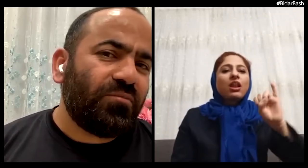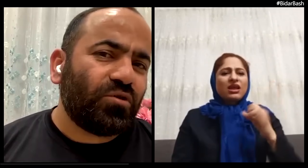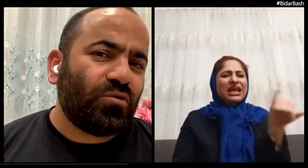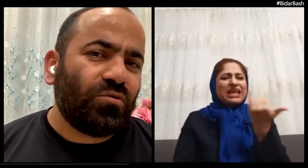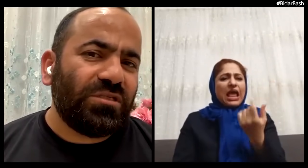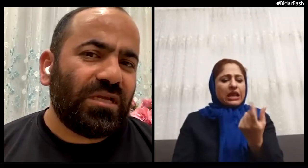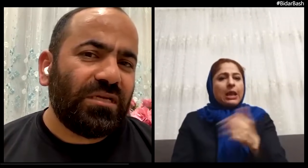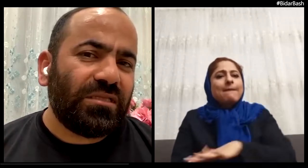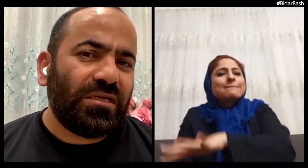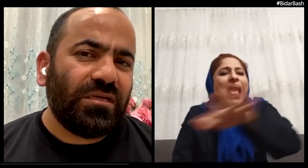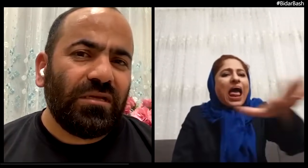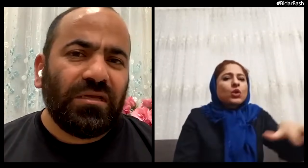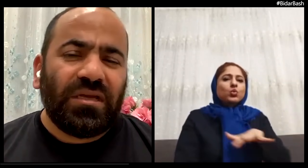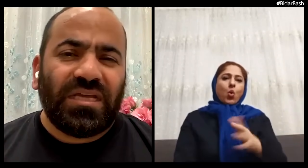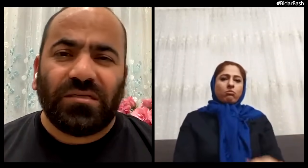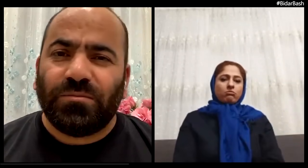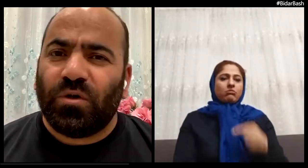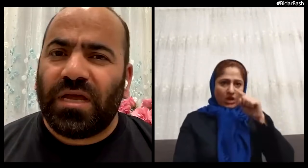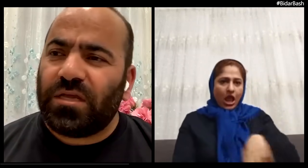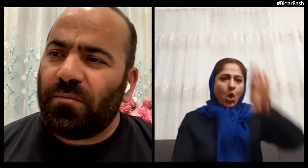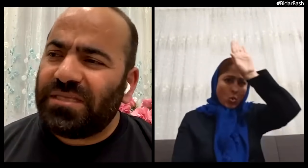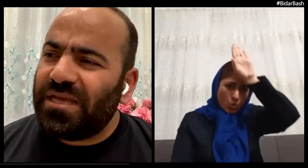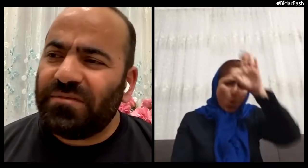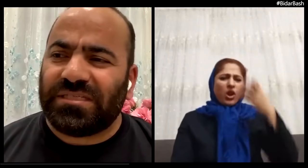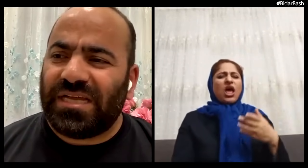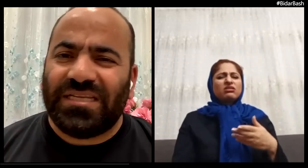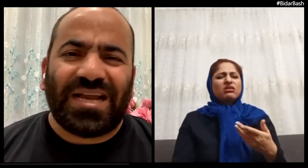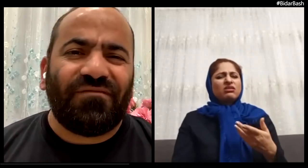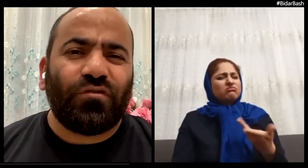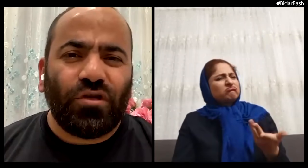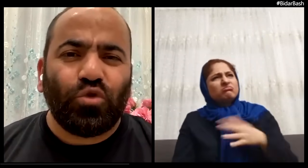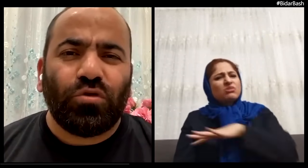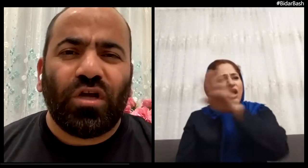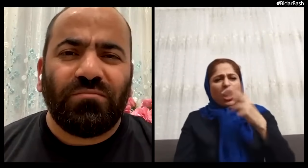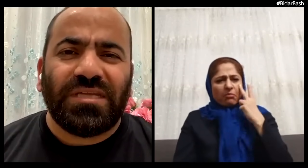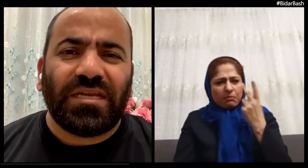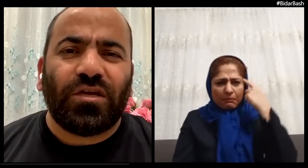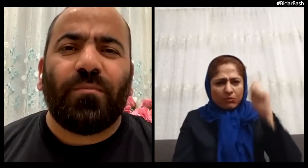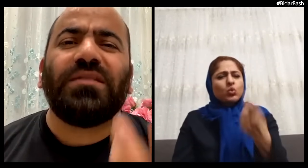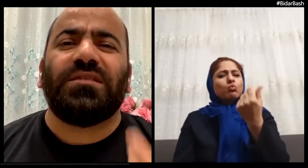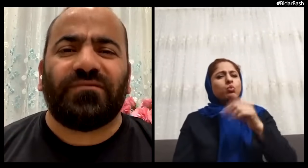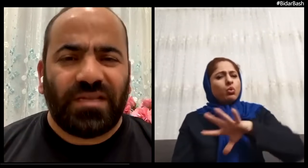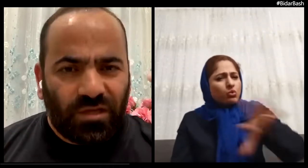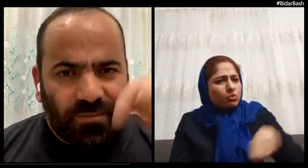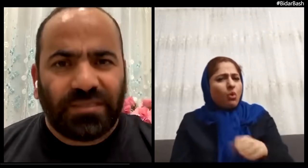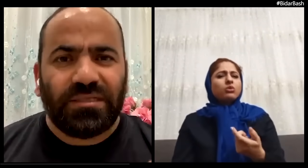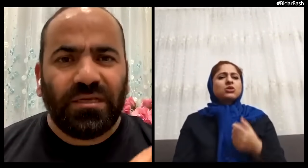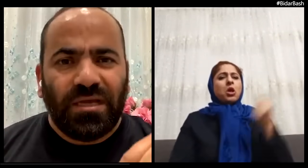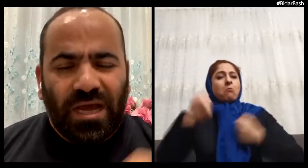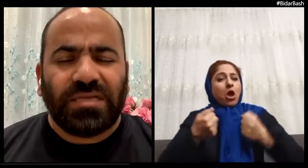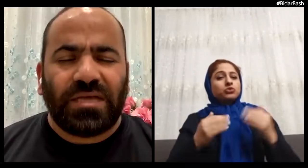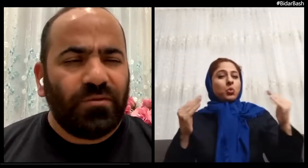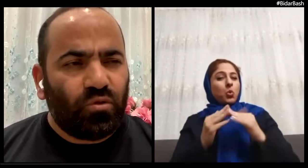به کسی هم پاسخگو نیستن، یه عده احساس میکنن قیامتی هم نیست، یعنی رفتارشون داد میزنه قیامت نیست، ولی